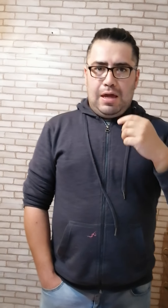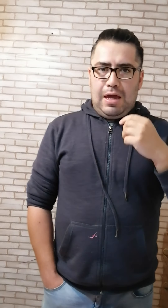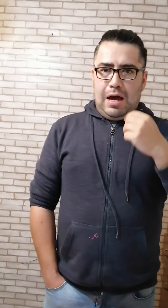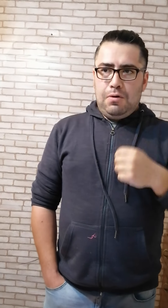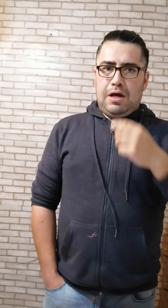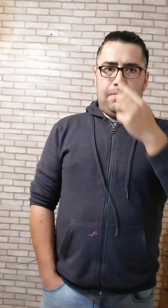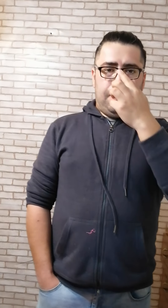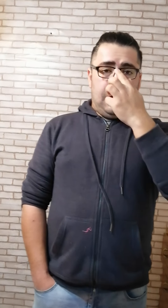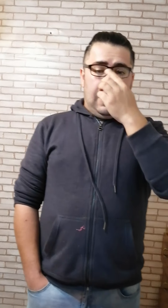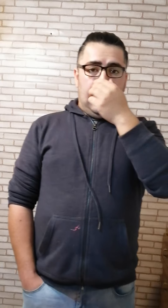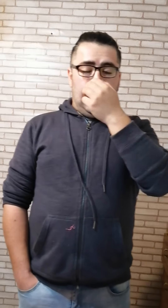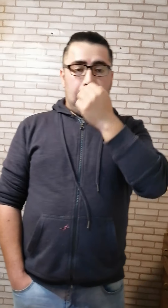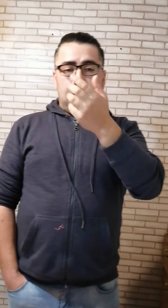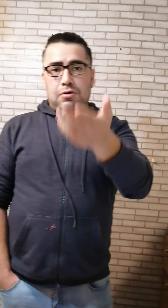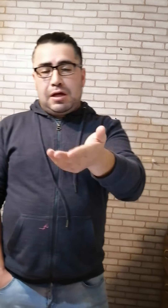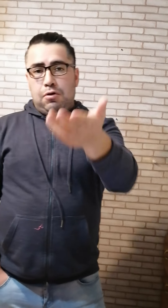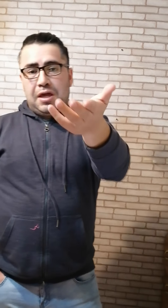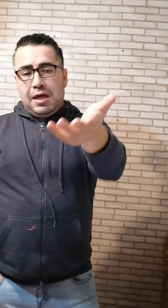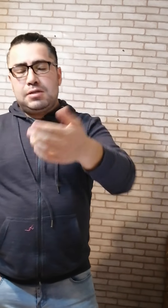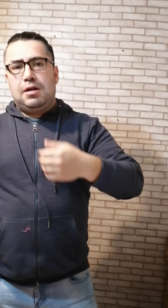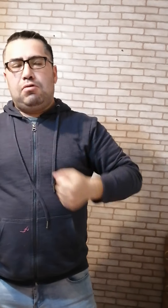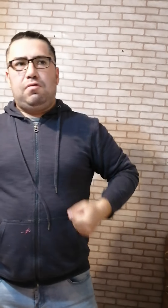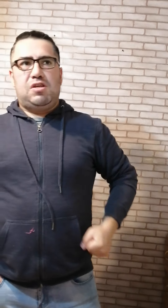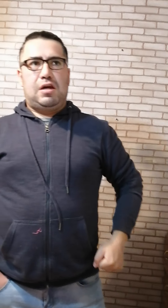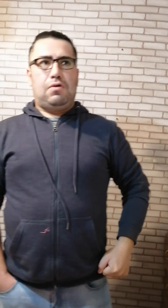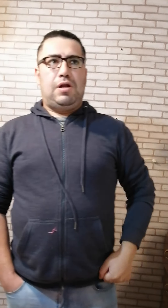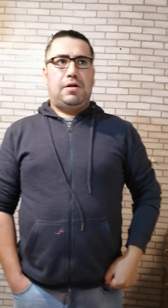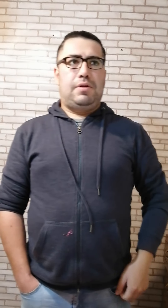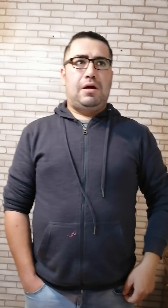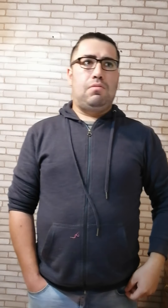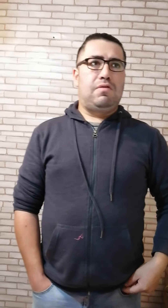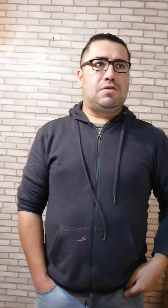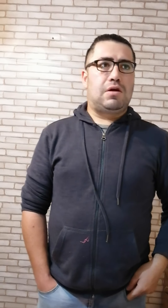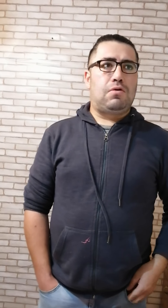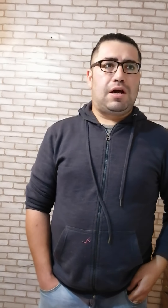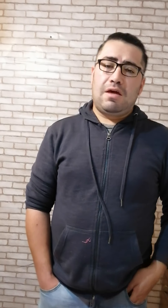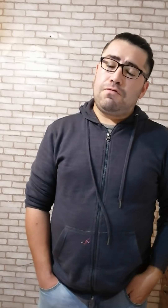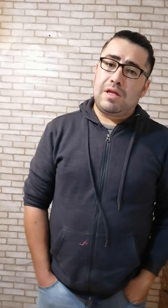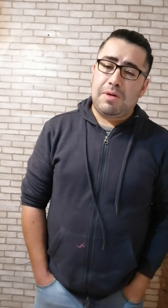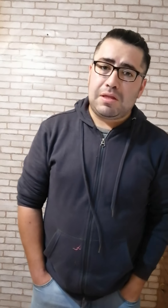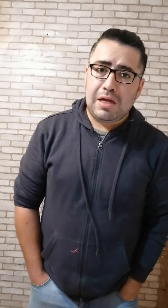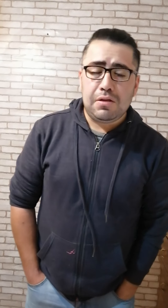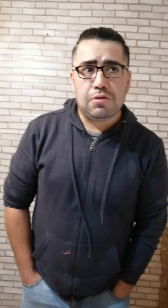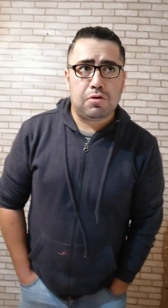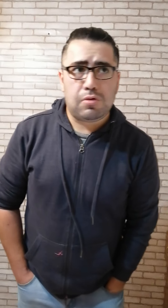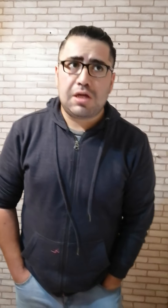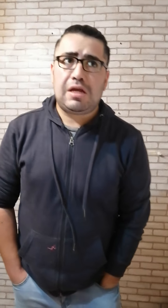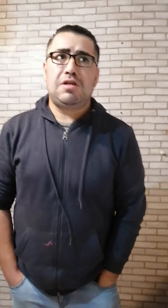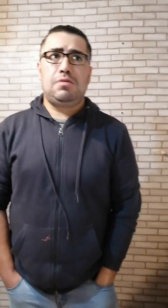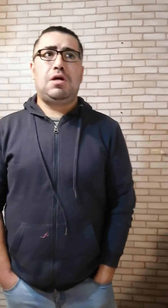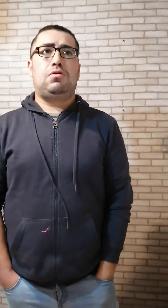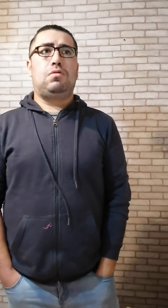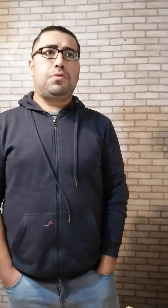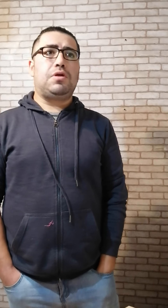ahora les quiero mencionar lo que es la convivencia escolar la convivencia escolar es fundamental dentro de un establecimiento porque